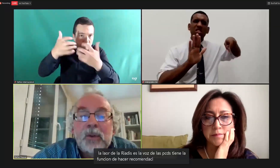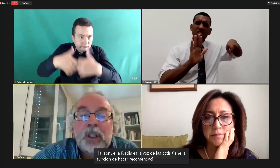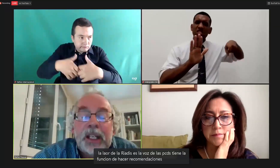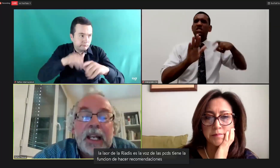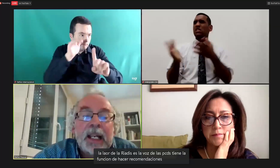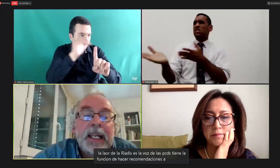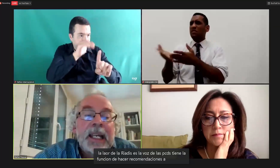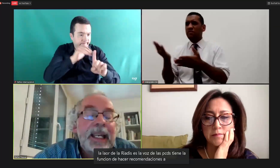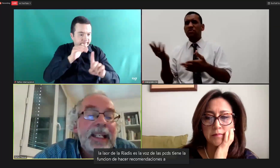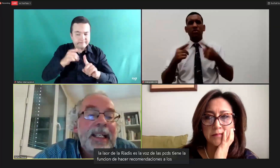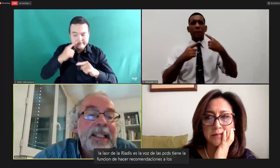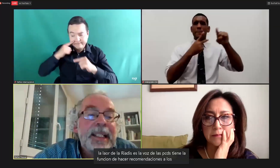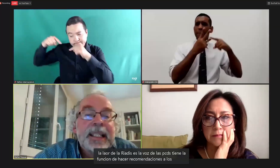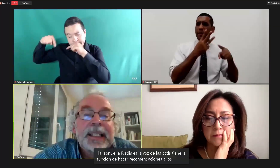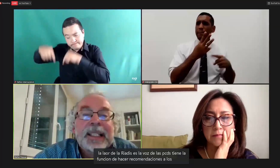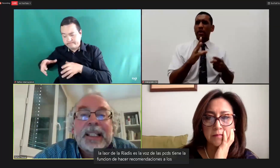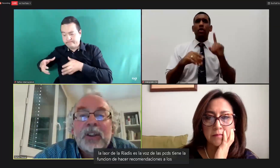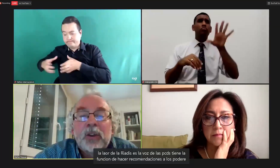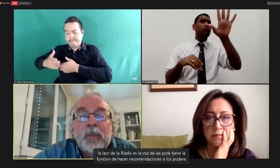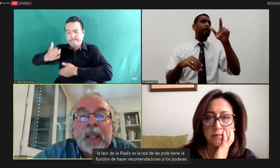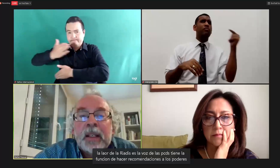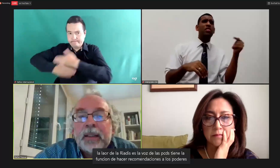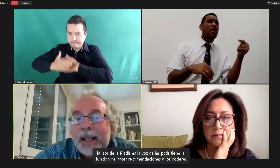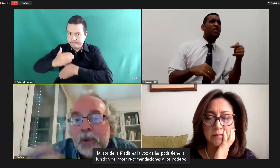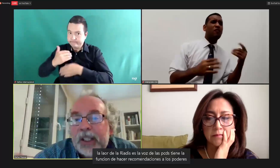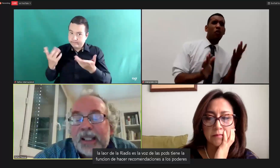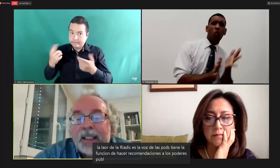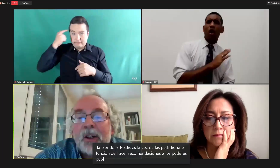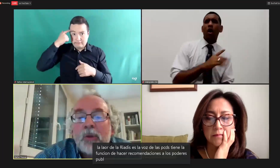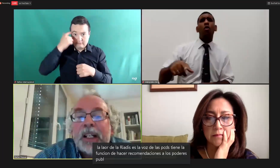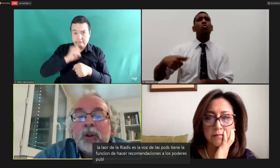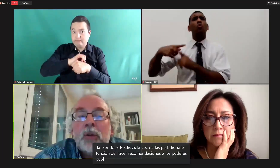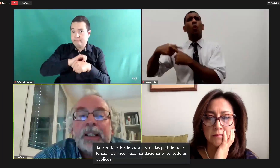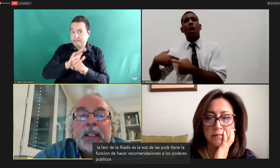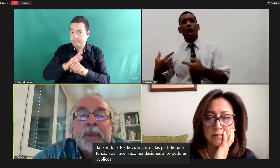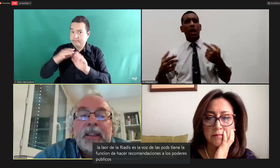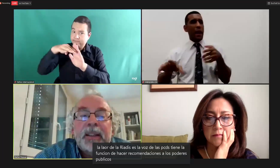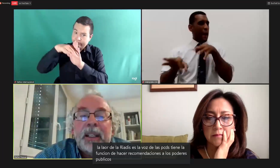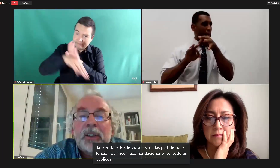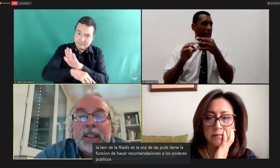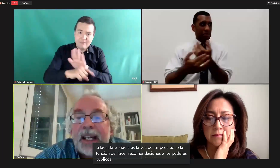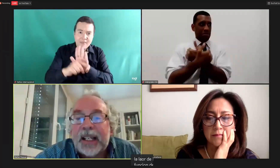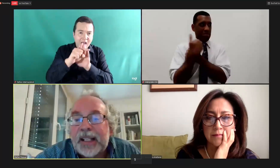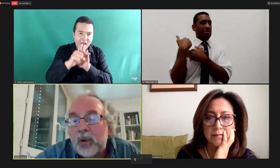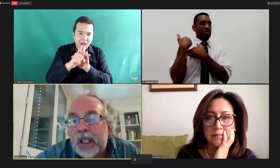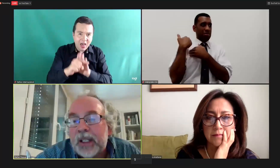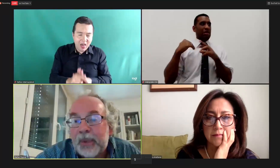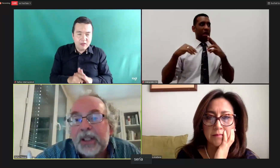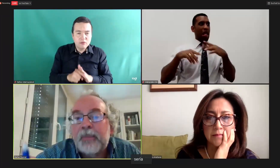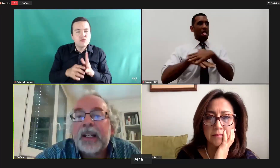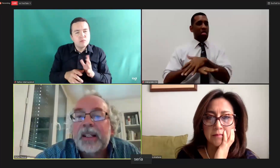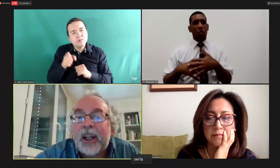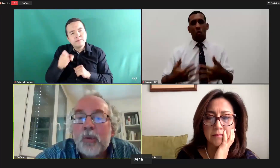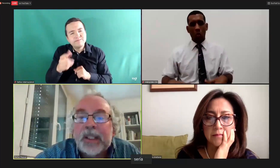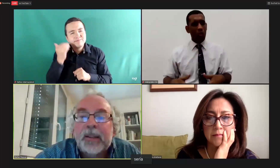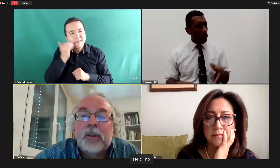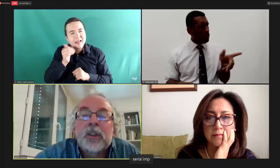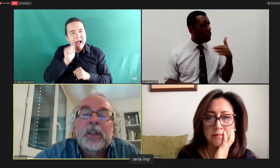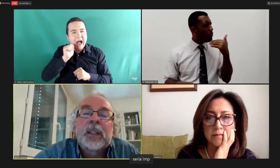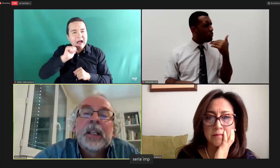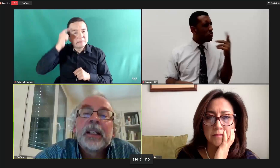efectos negativos que la crisis está teniendo, ¿no? Sería muy interesante, creo que para todos los participantes, que nos destacaras alguna de las